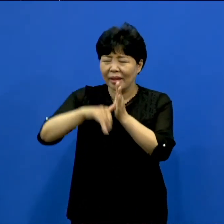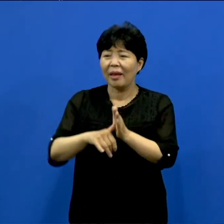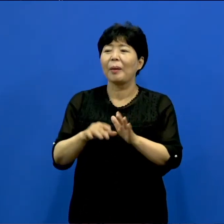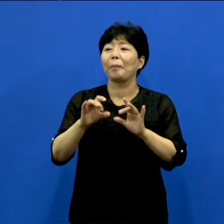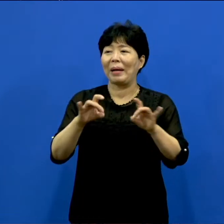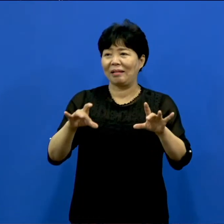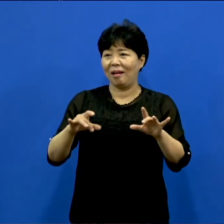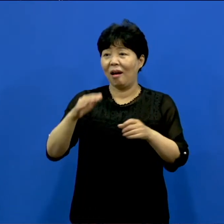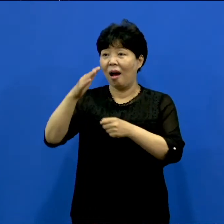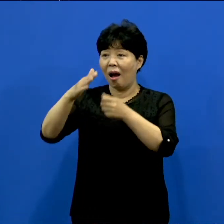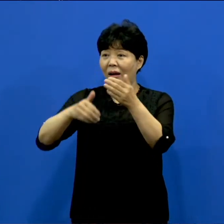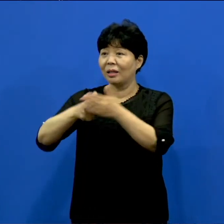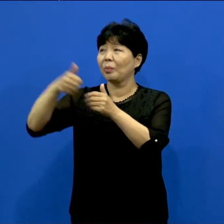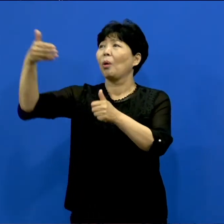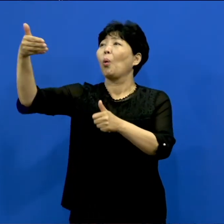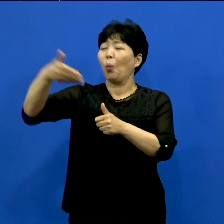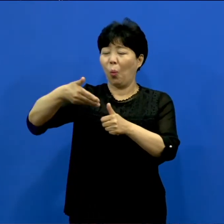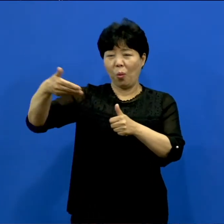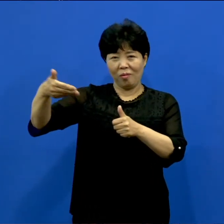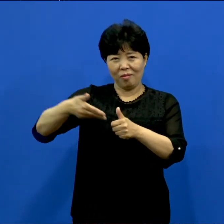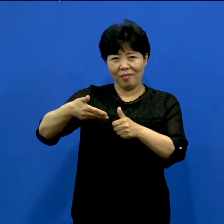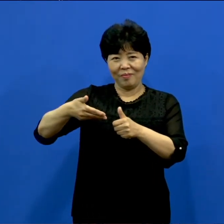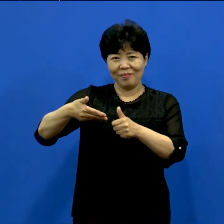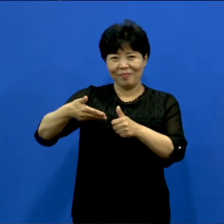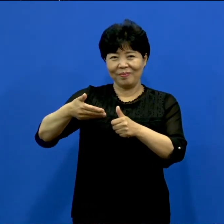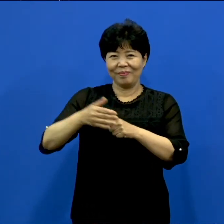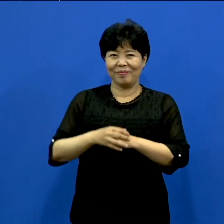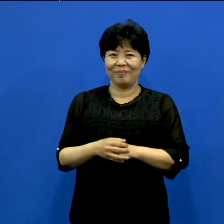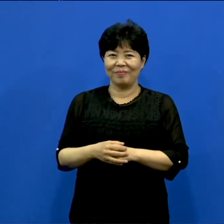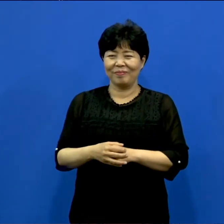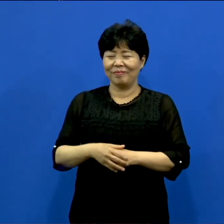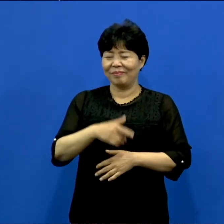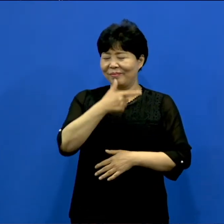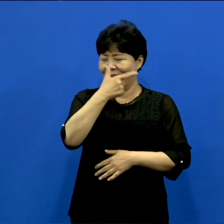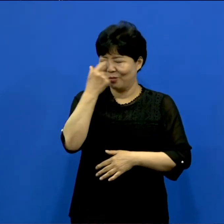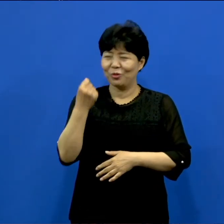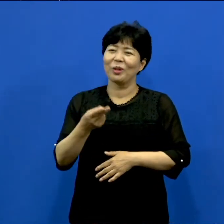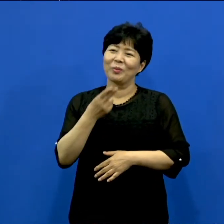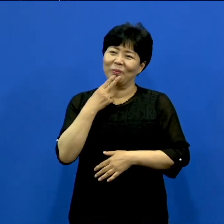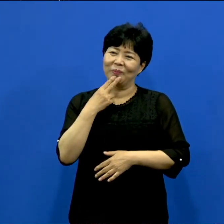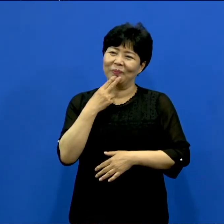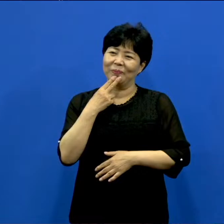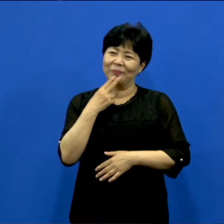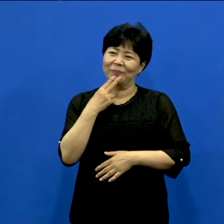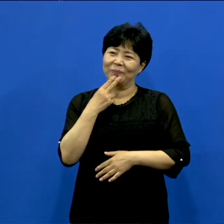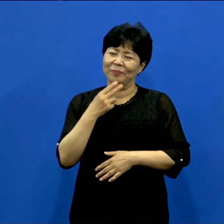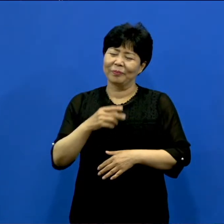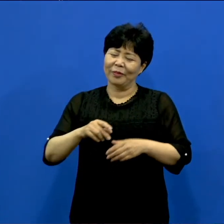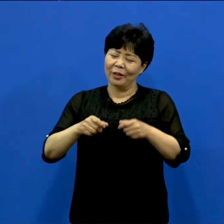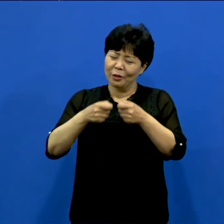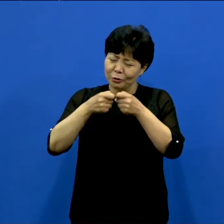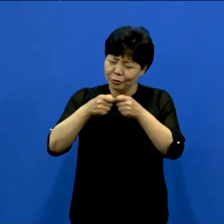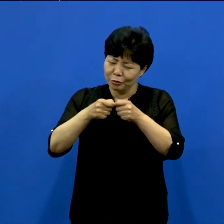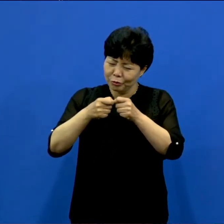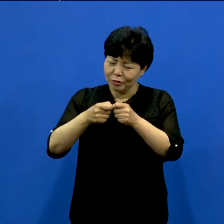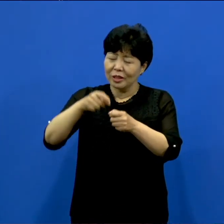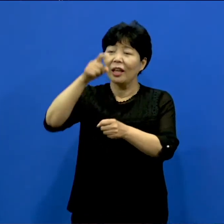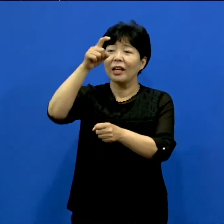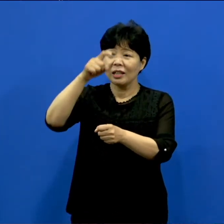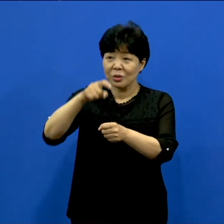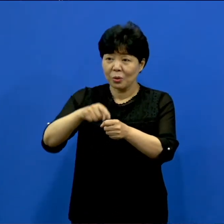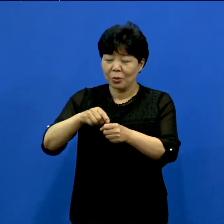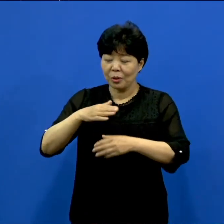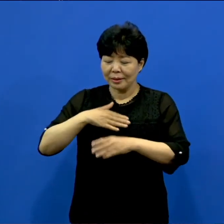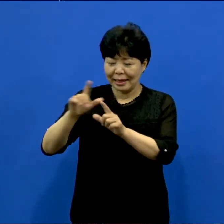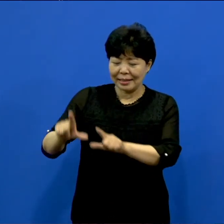거, 또 목회할 때도 마찬가지 공급해 주시는 거. 그래서 부족함이 없습니다. 구체적으로 내 삶 속에